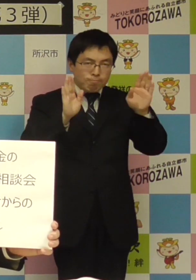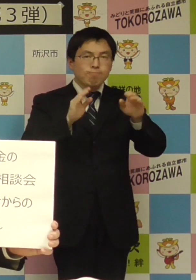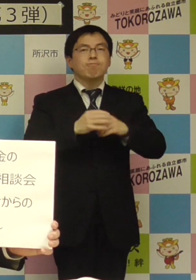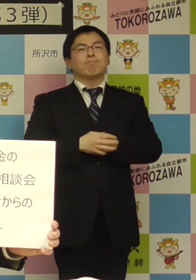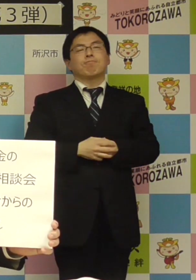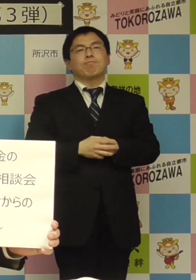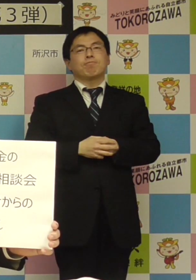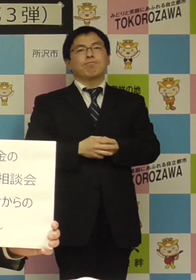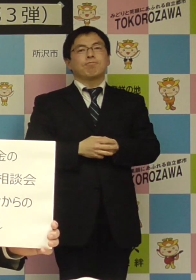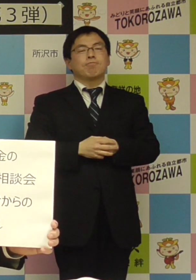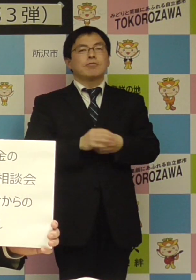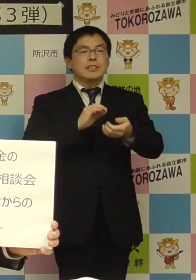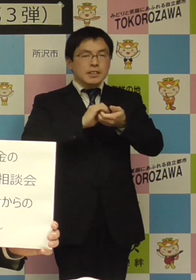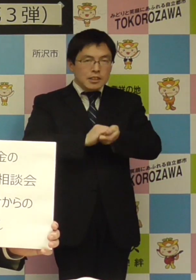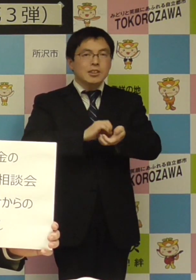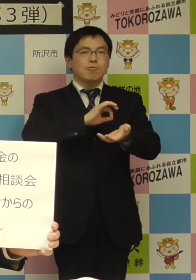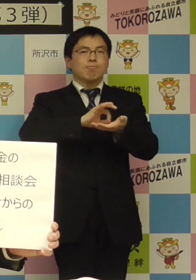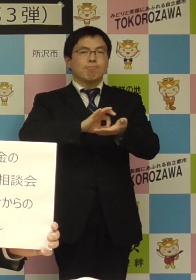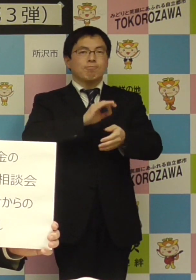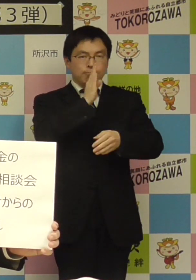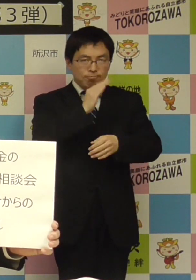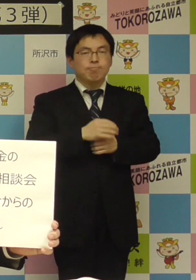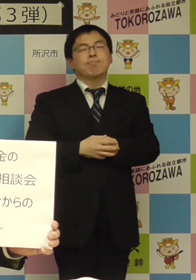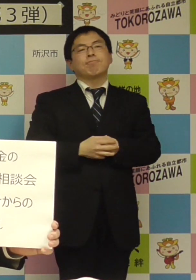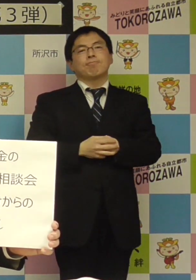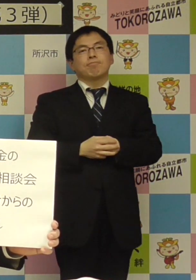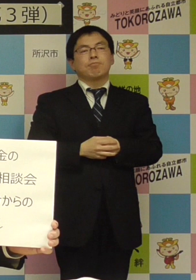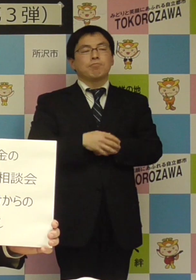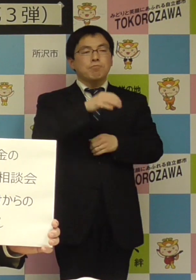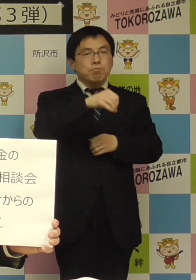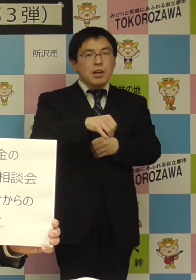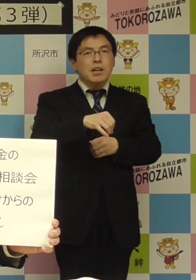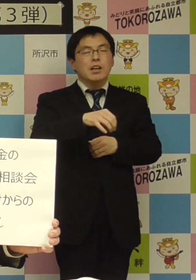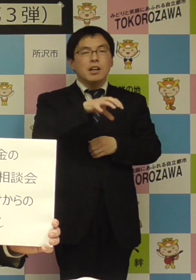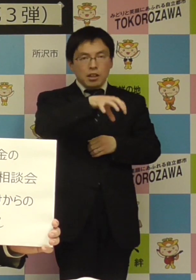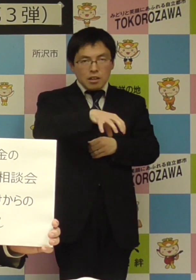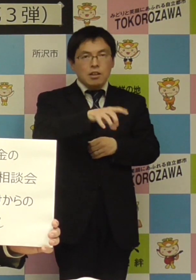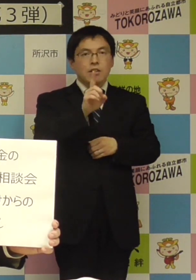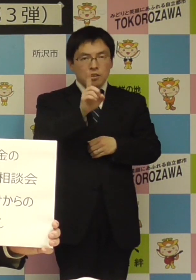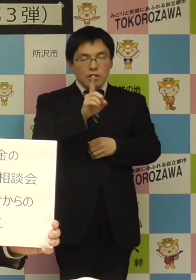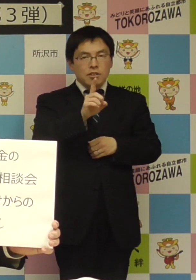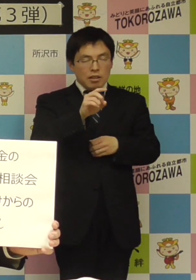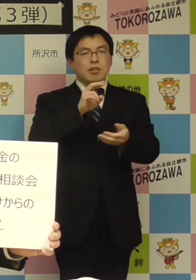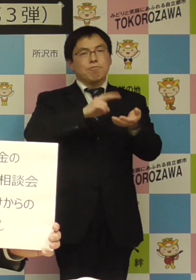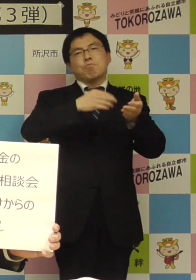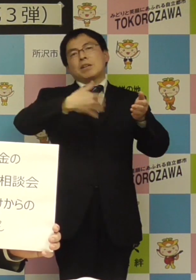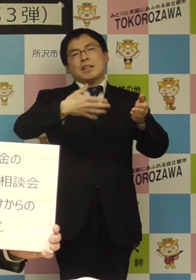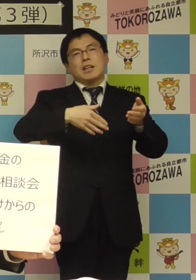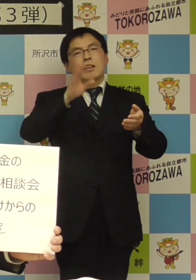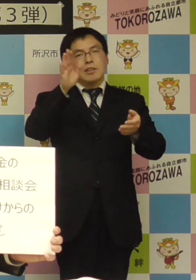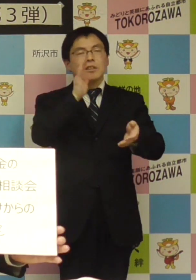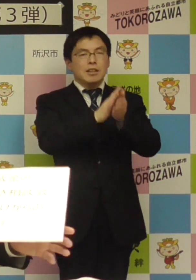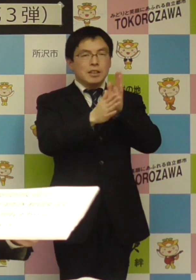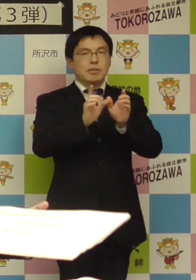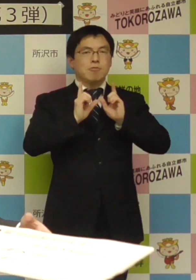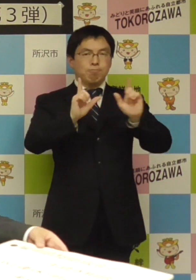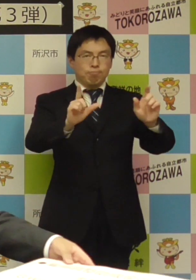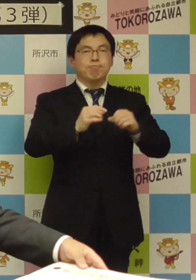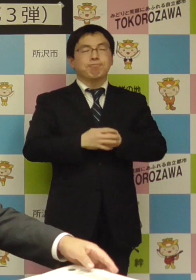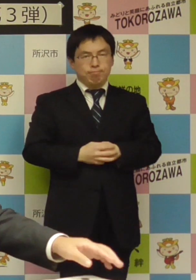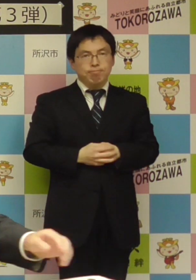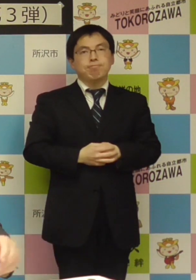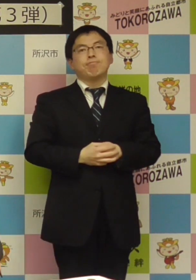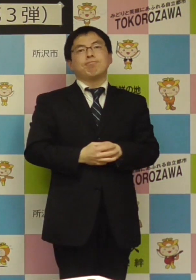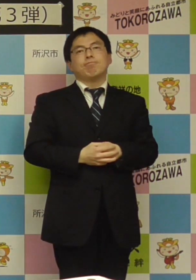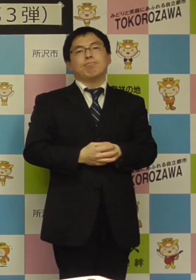。ぜひご利用ください。場所は追って連絡いたします。